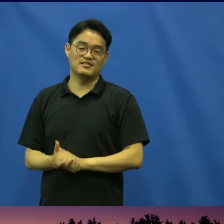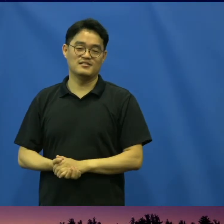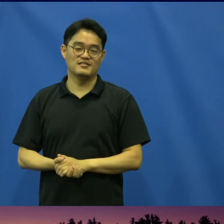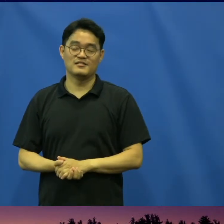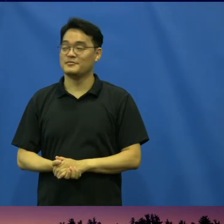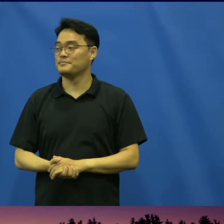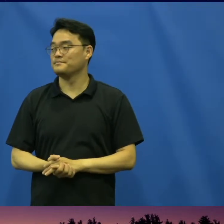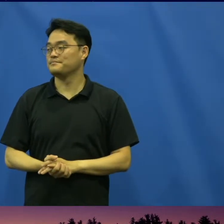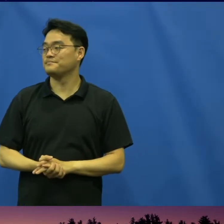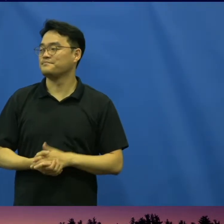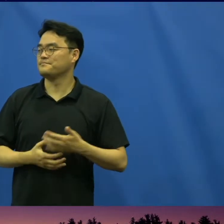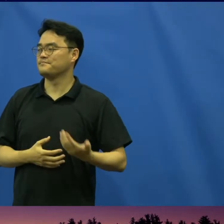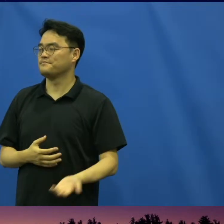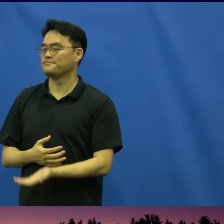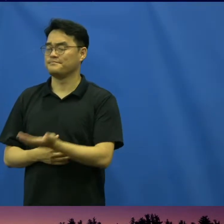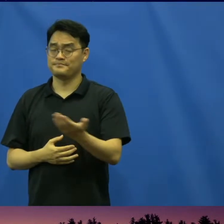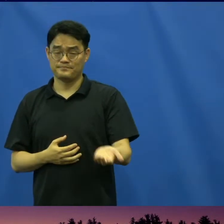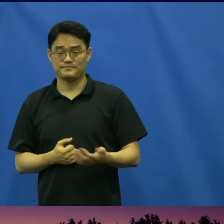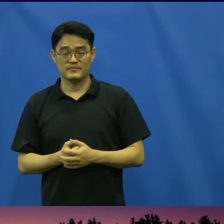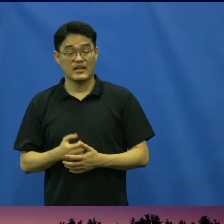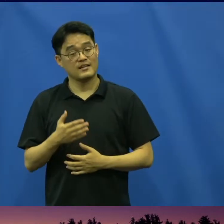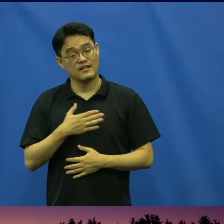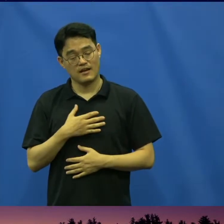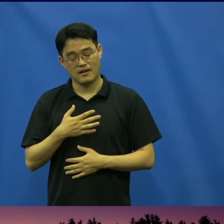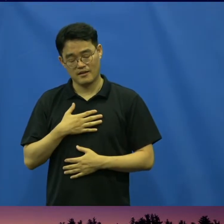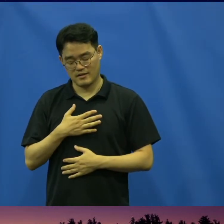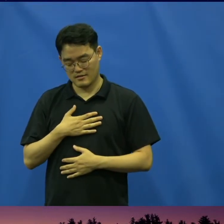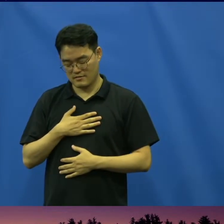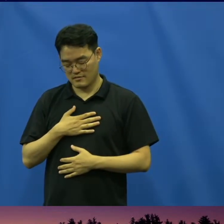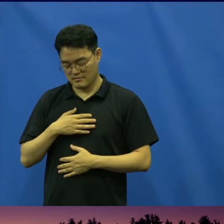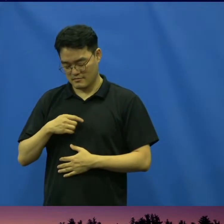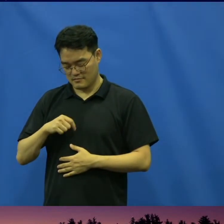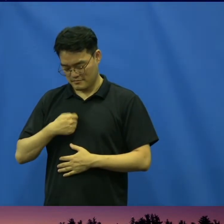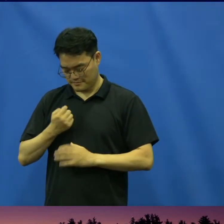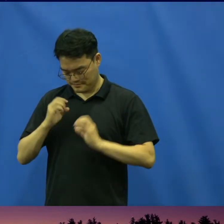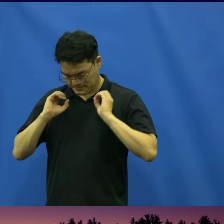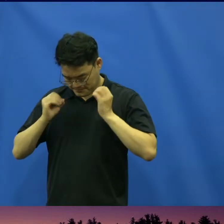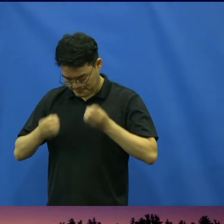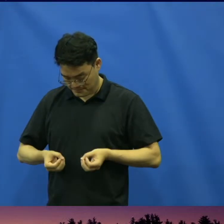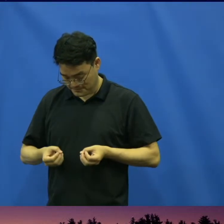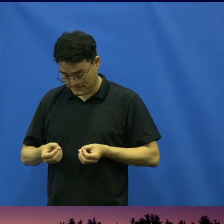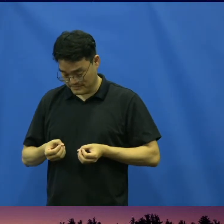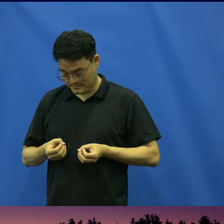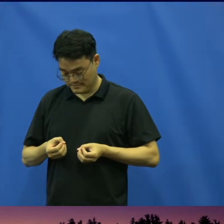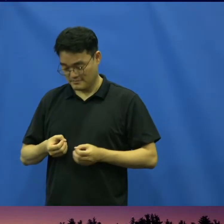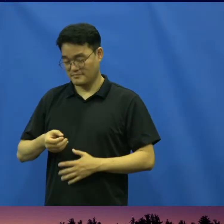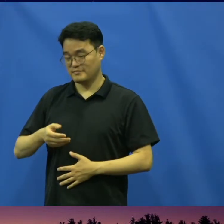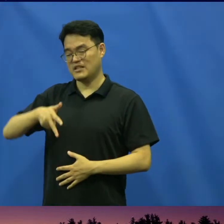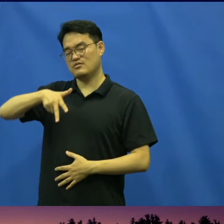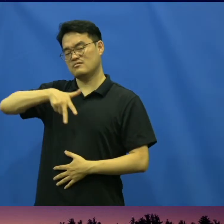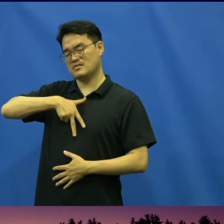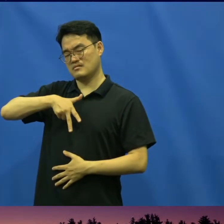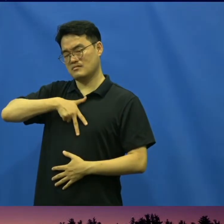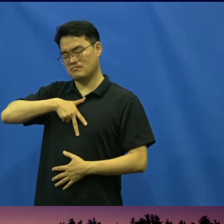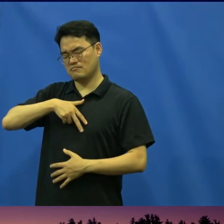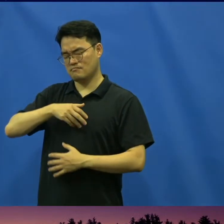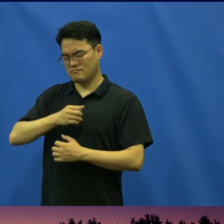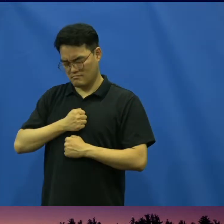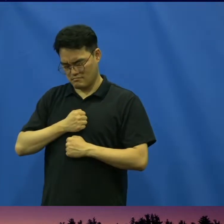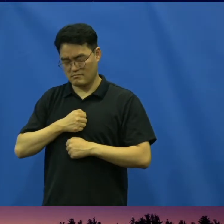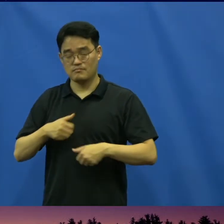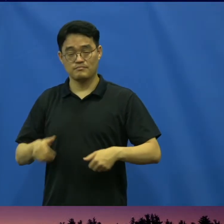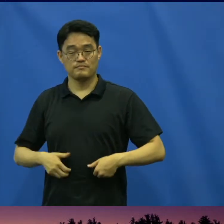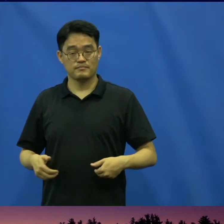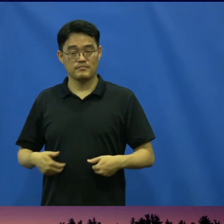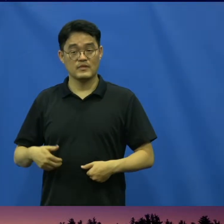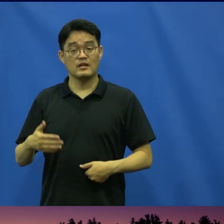여러분 중요한 것은 존재에 눈을 뜨는 겁니다. 어떻게 눈을 떠요? 내가 나를 볼 수 없잖아요. 그래요. 그 일평생 내가 누구냐 그래요. 굉장히